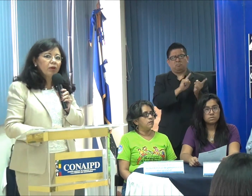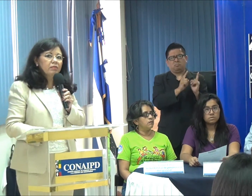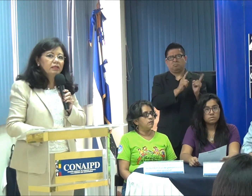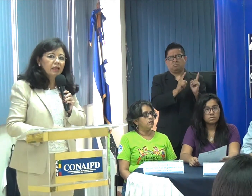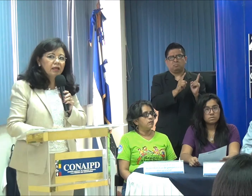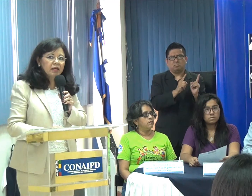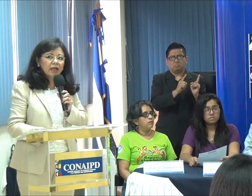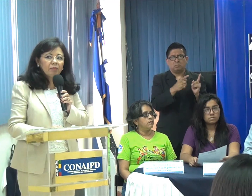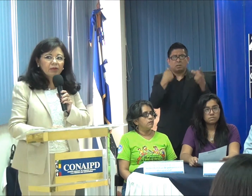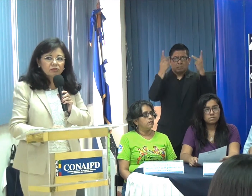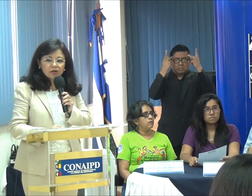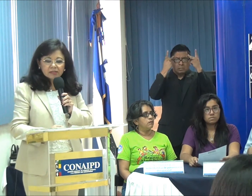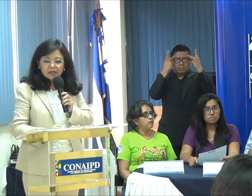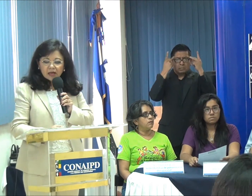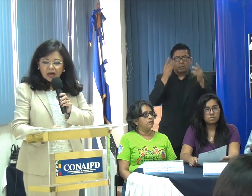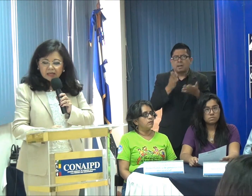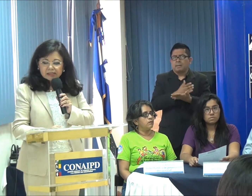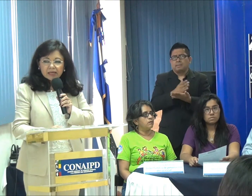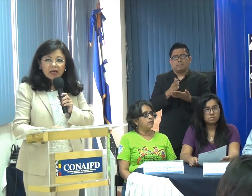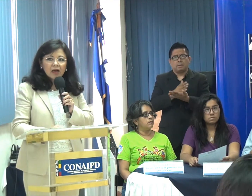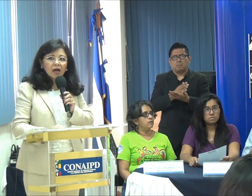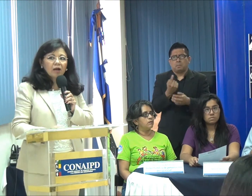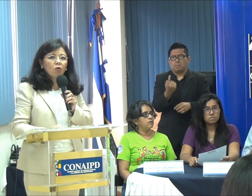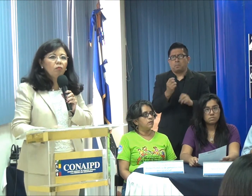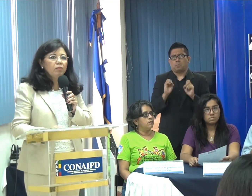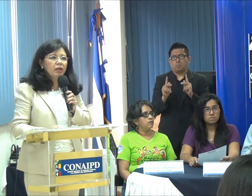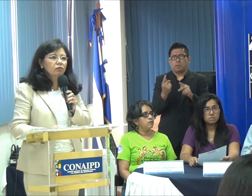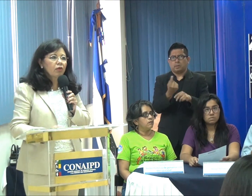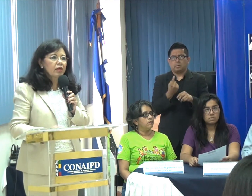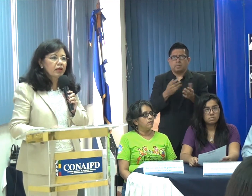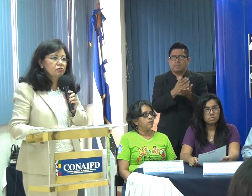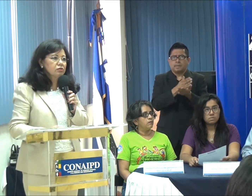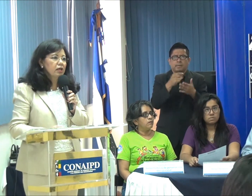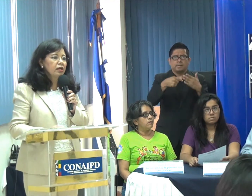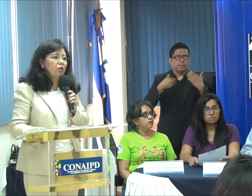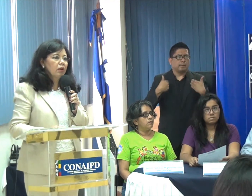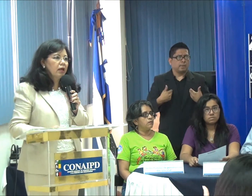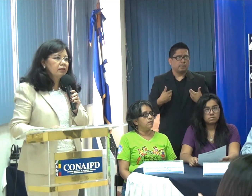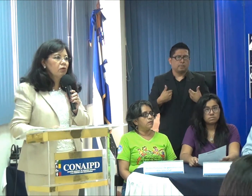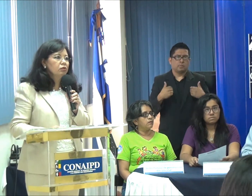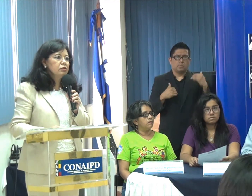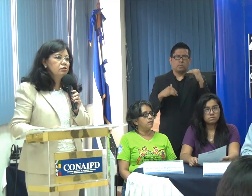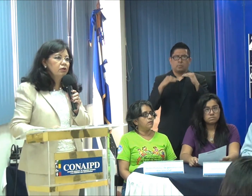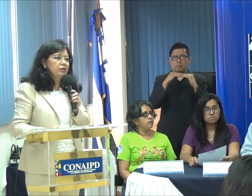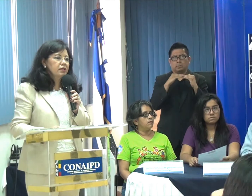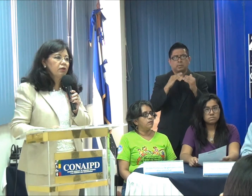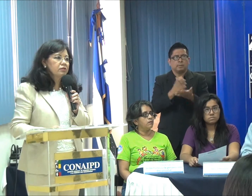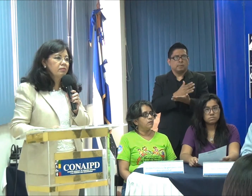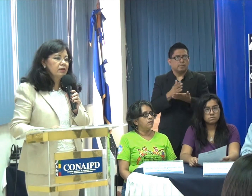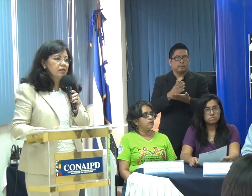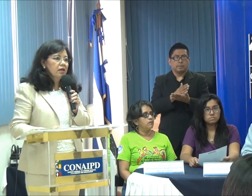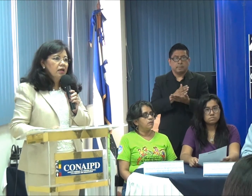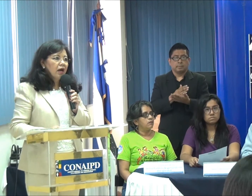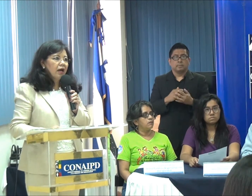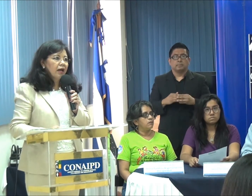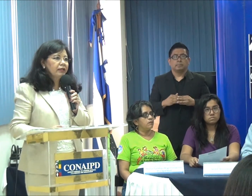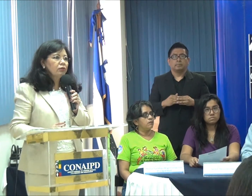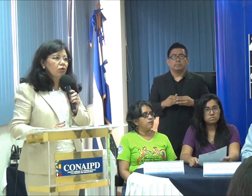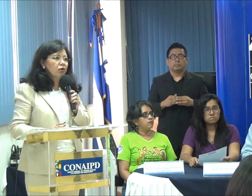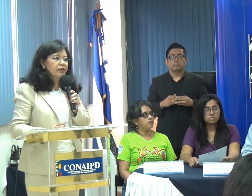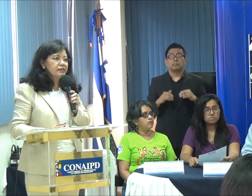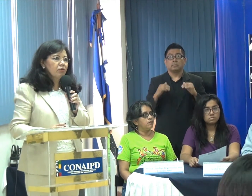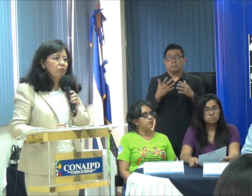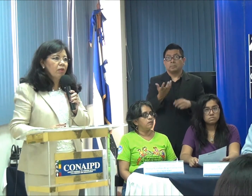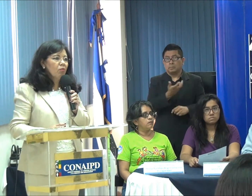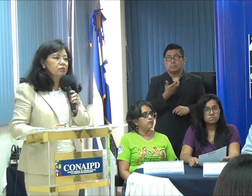que no permiten que las personas accedan al cumplimiento de derechos en igualdad de condiciones que los demás. De